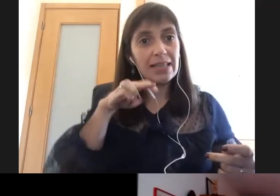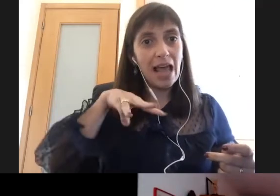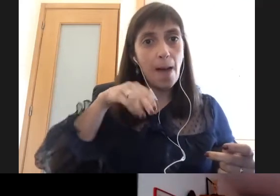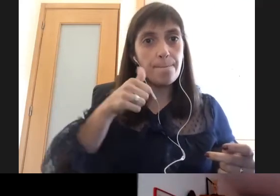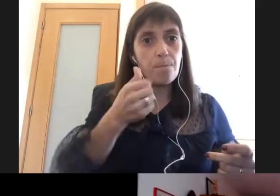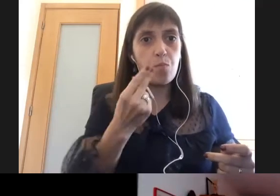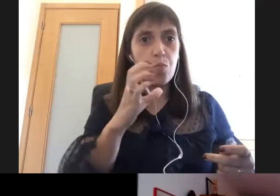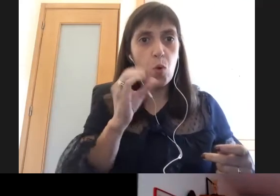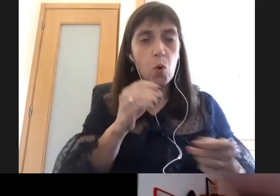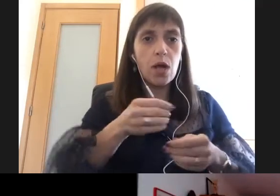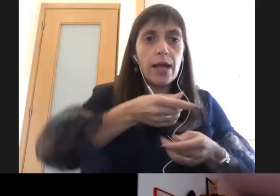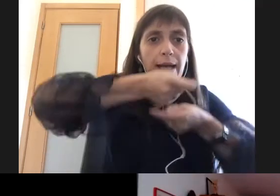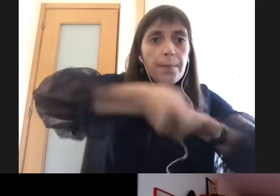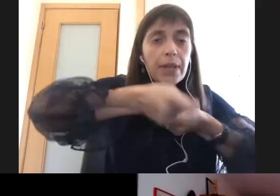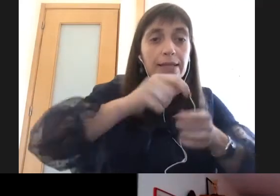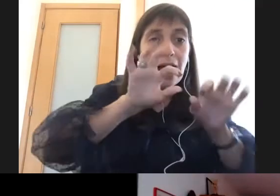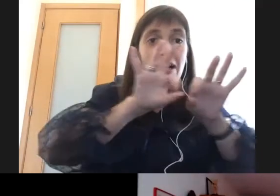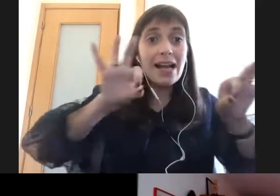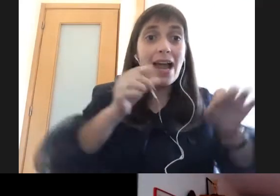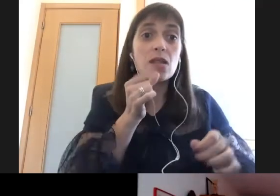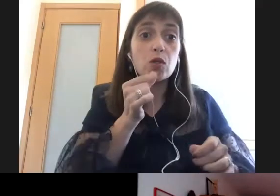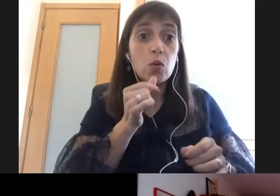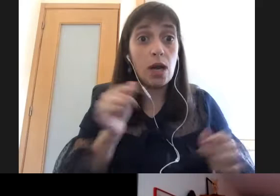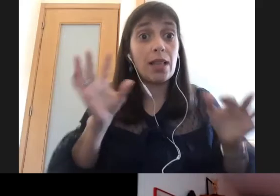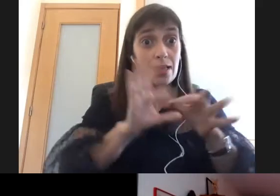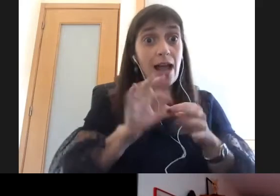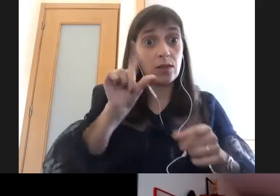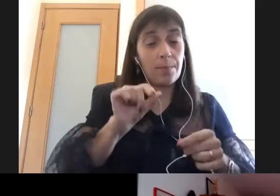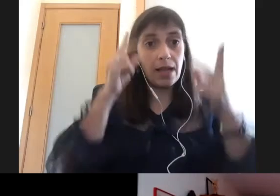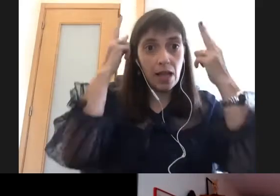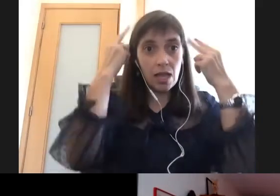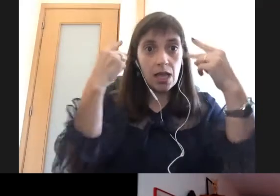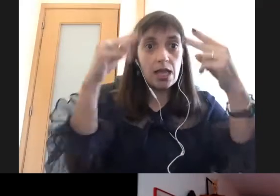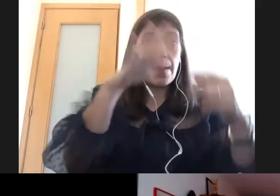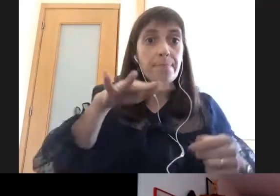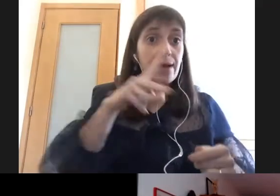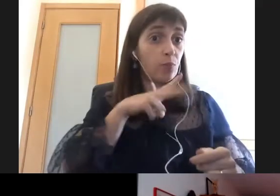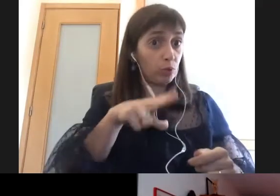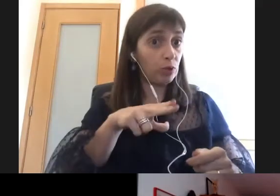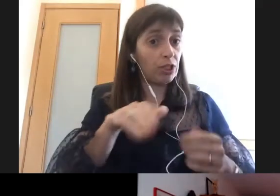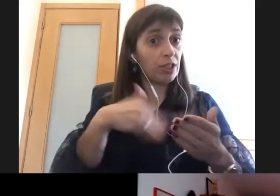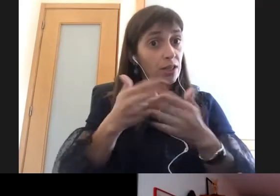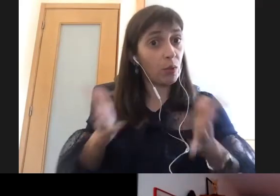sustentou o Império Português nesse período, ou pelo menos em parte desse período.